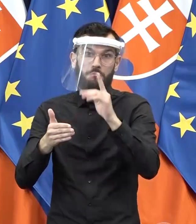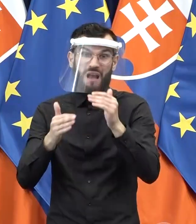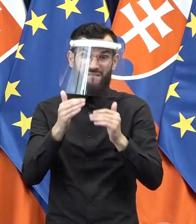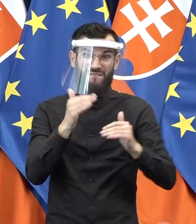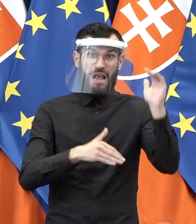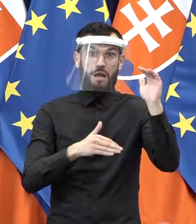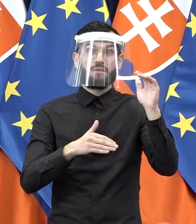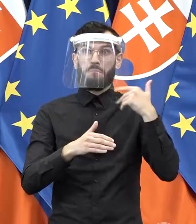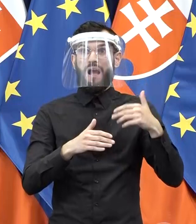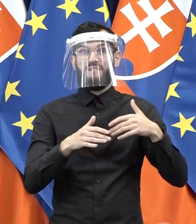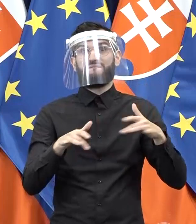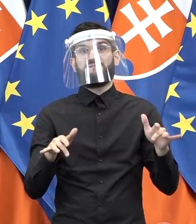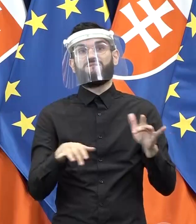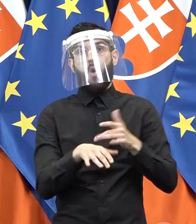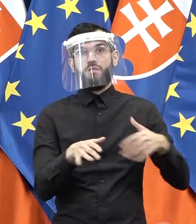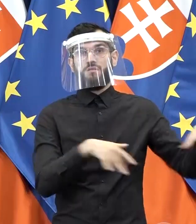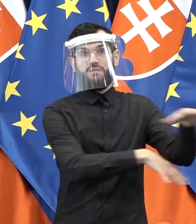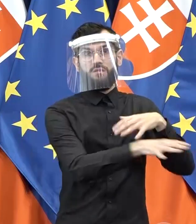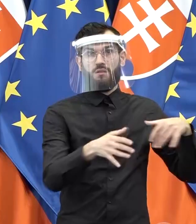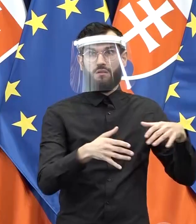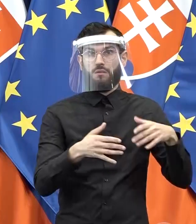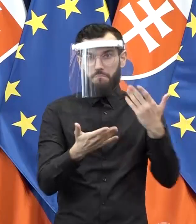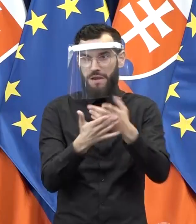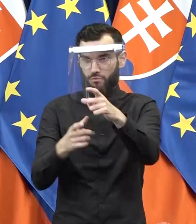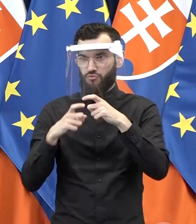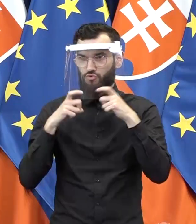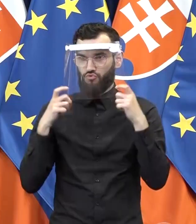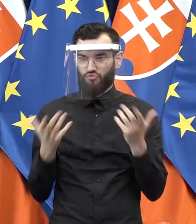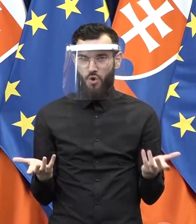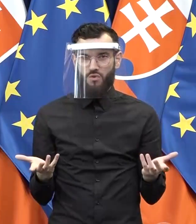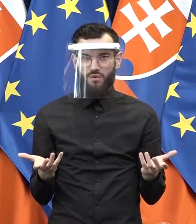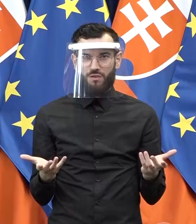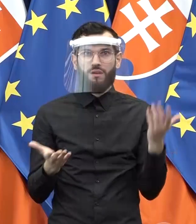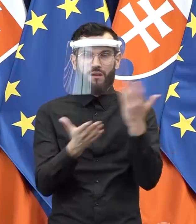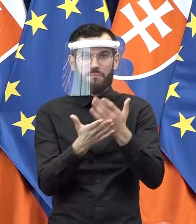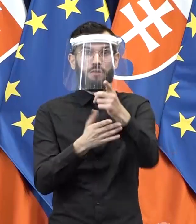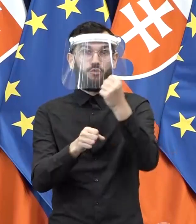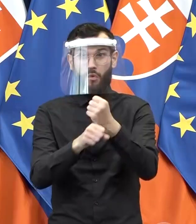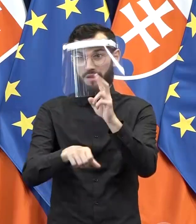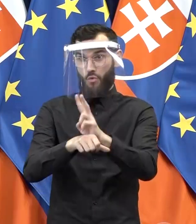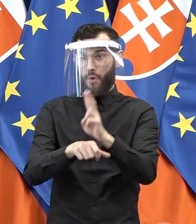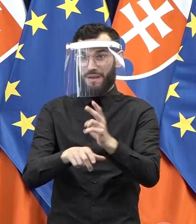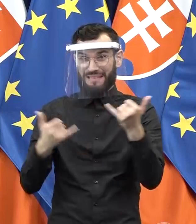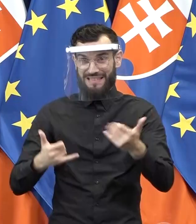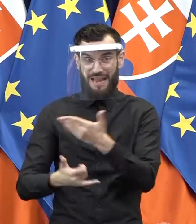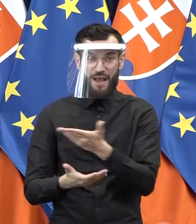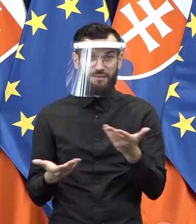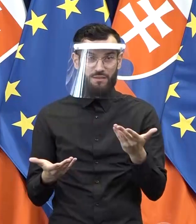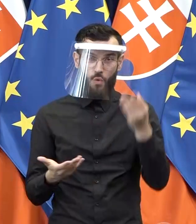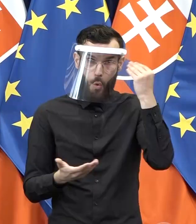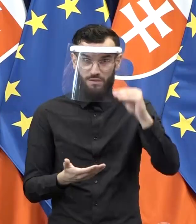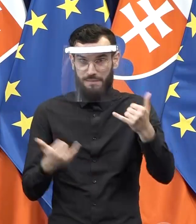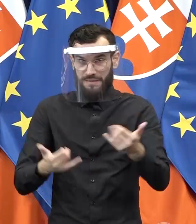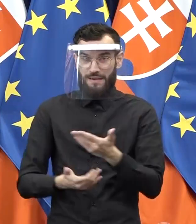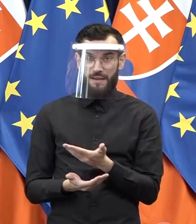vyššie, ktorí chodia medzi nami tí ľudia nakazení. Však ináč by sme tie rúška nenosili. Práve preto, ale aj všetky tie opatrenia, ktoré dnes sme oznámili, práve preto aj